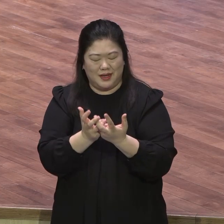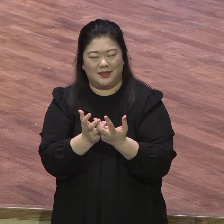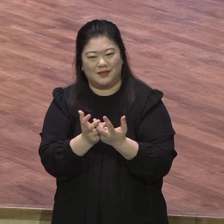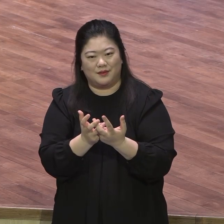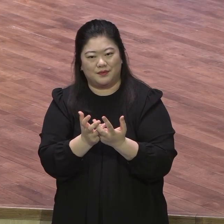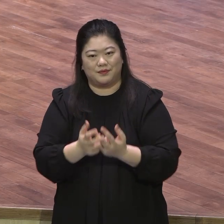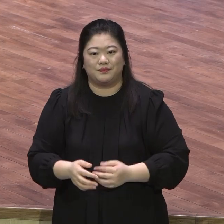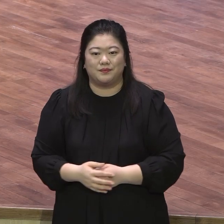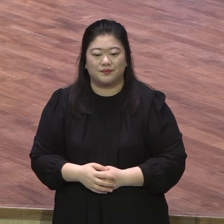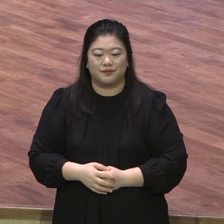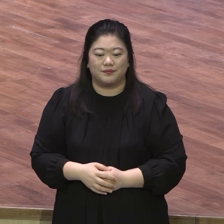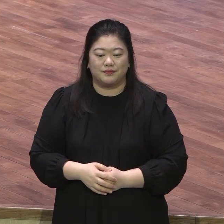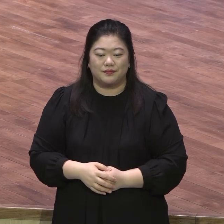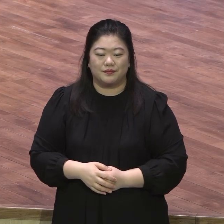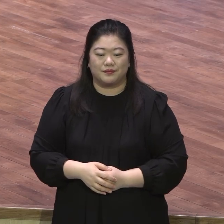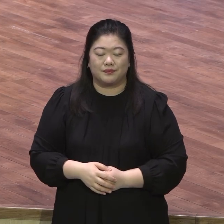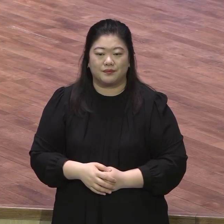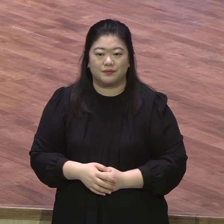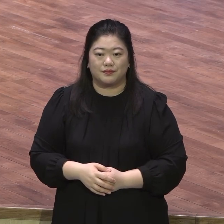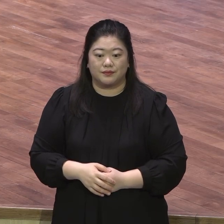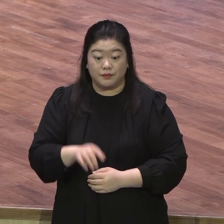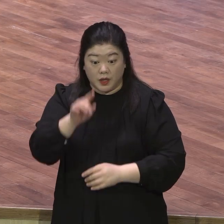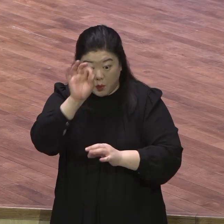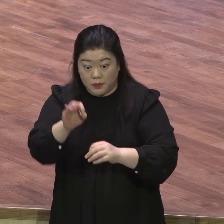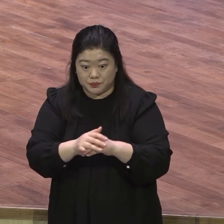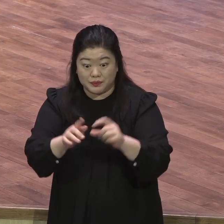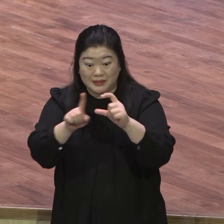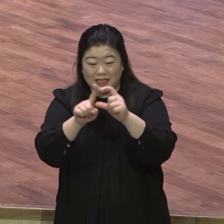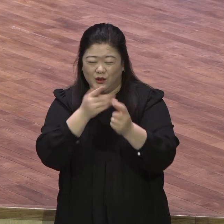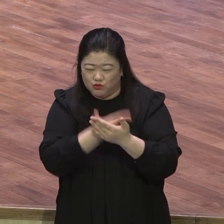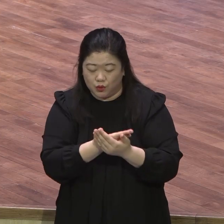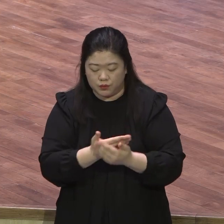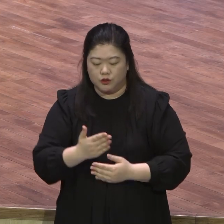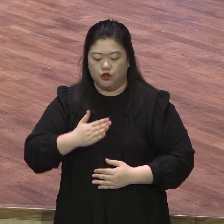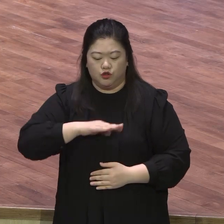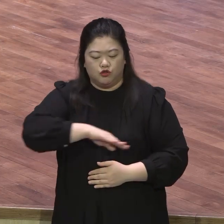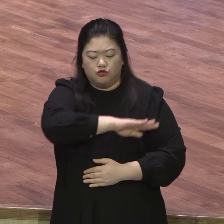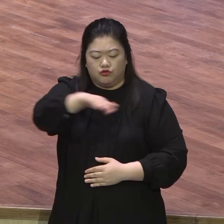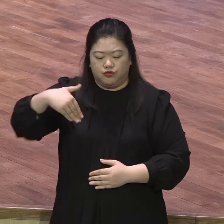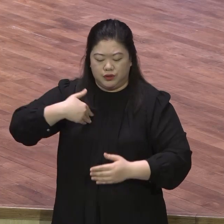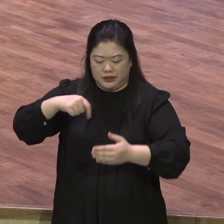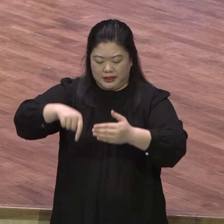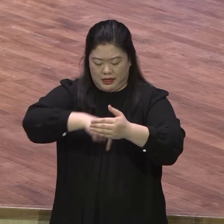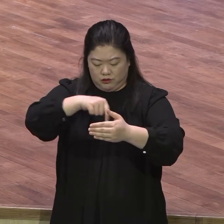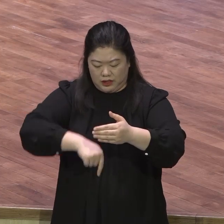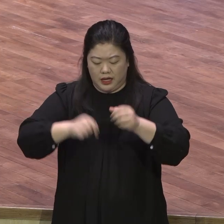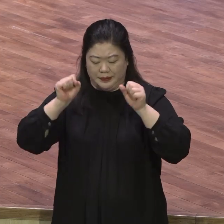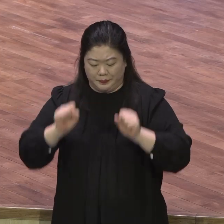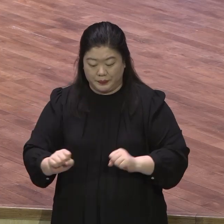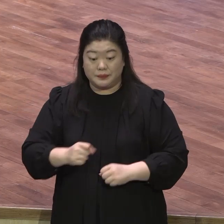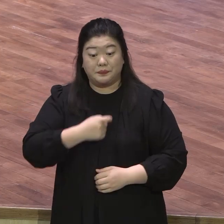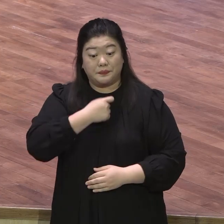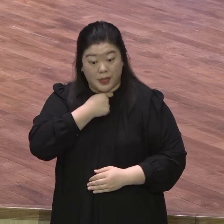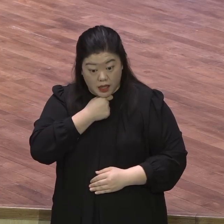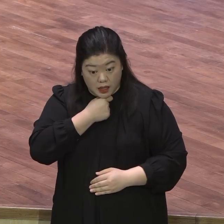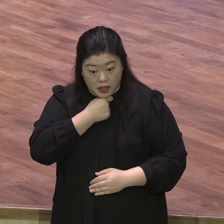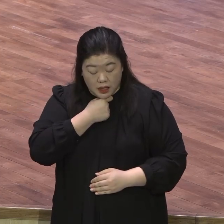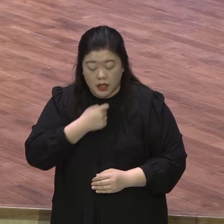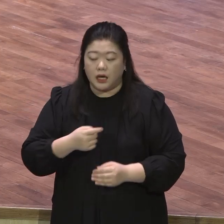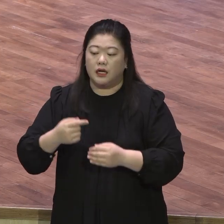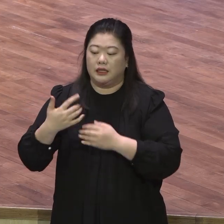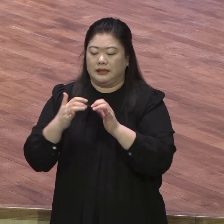여기 보면 중요한 표현이 우리 가운데 그 가슴이 위에서 육신이 되어오었다. 하나님.